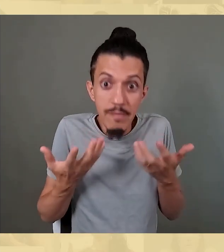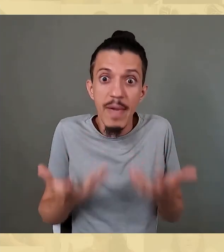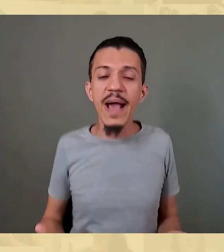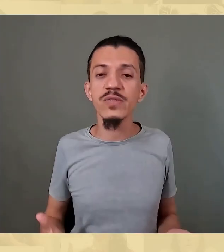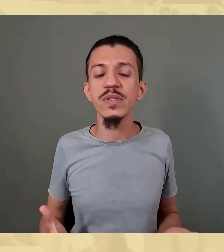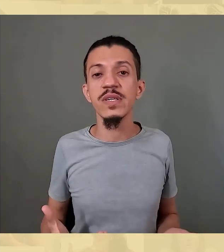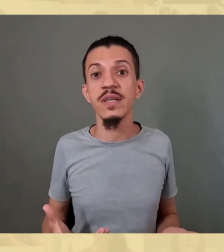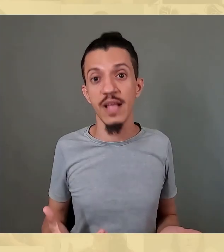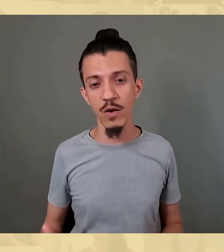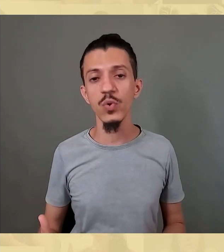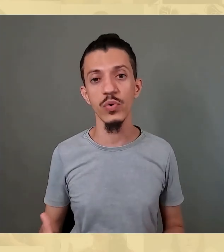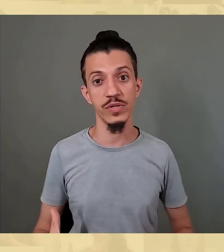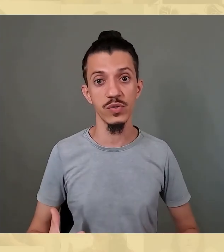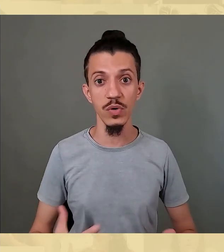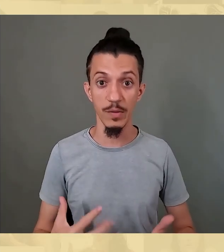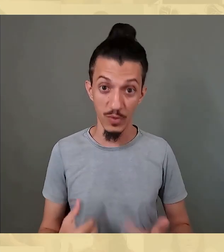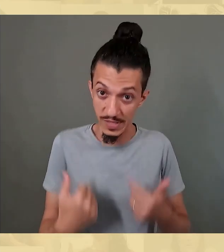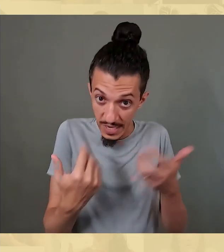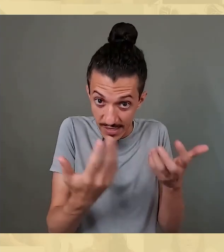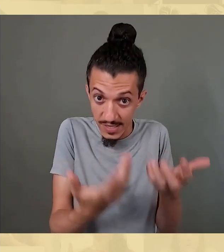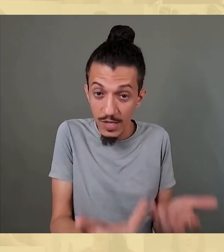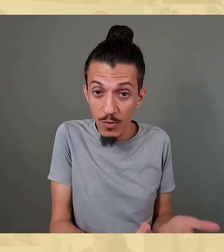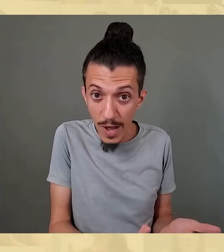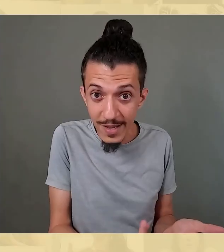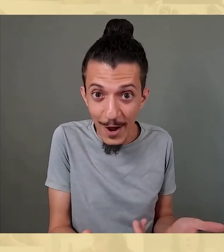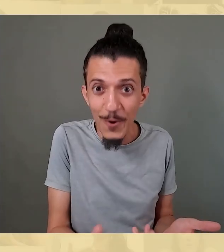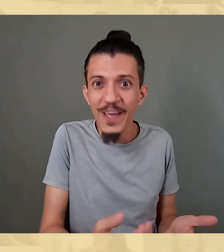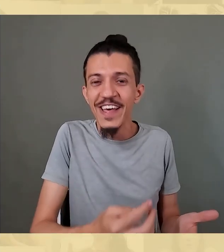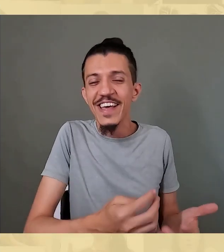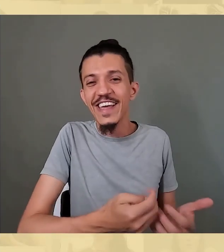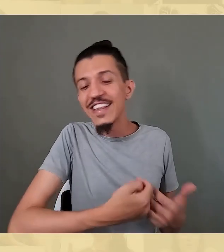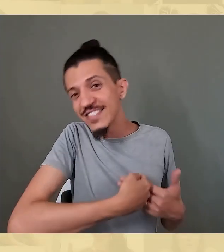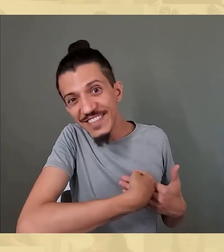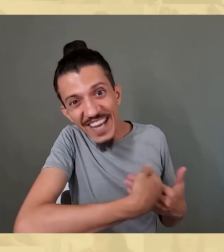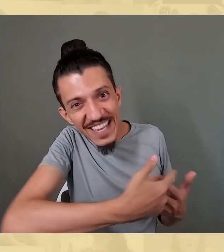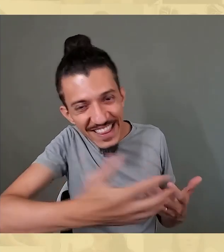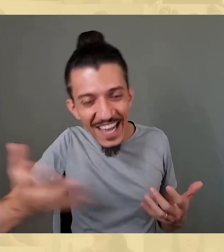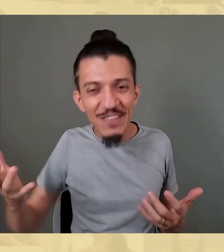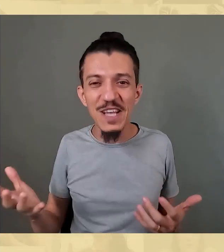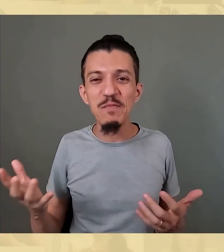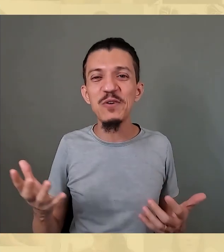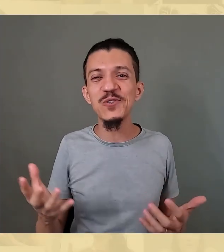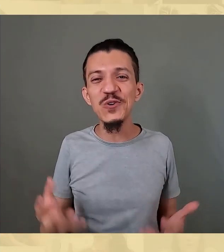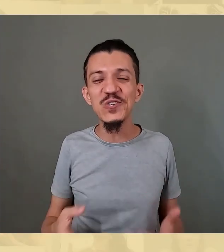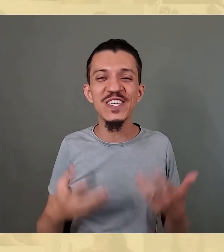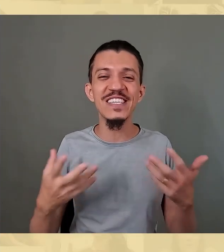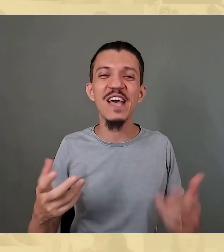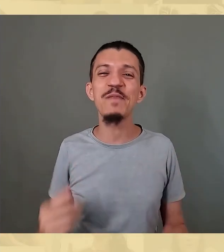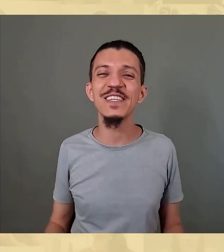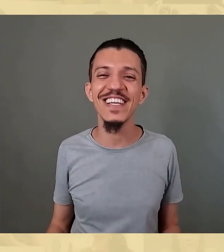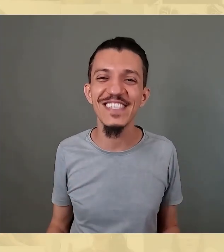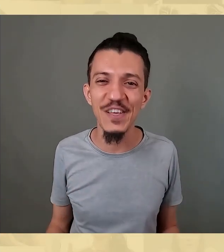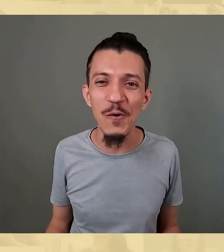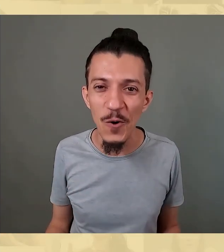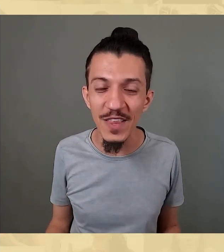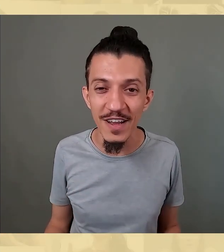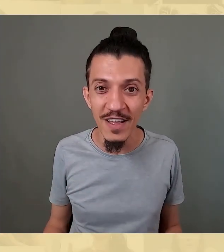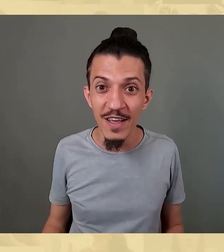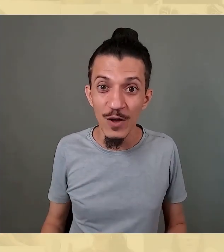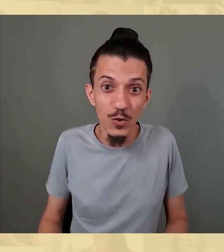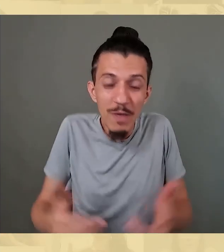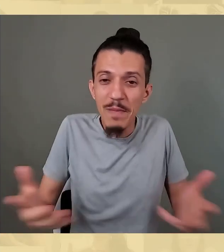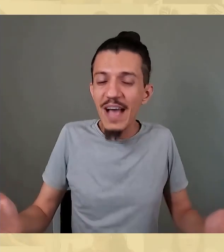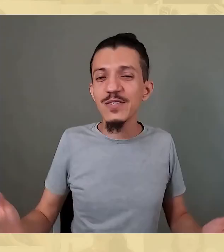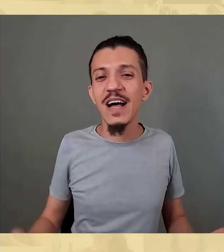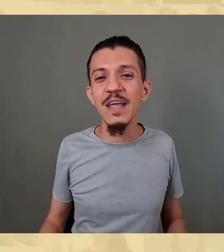estar imerso assim na cultura surda, por ser casado com a Raquel e ainda de ter tantos amigos surdos que sempre a gente se encontra,